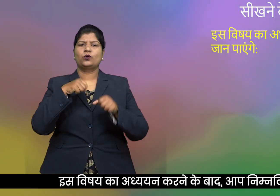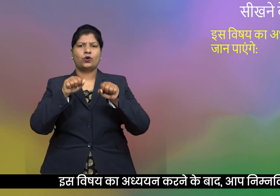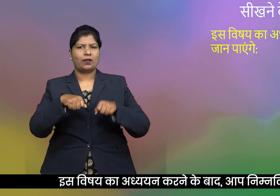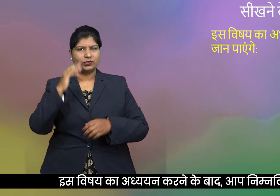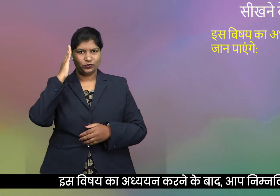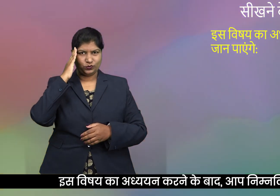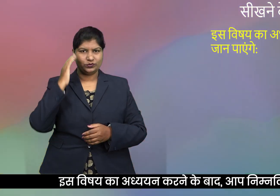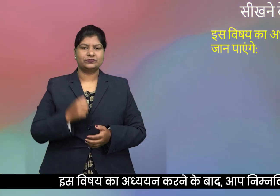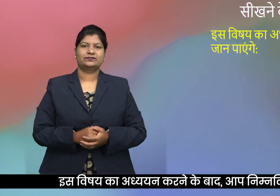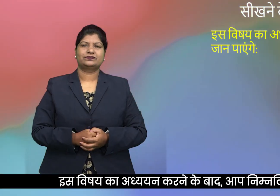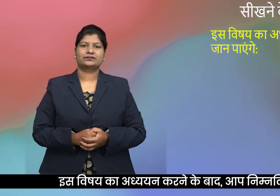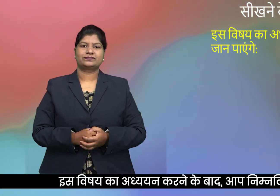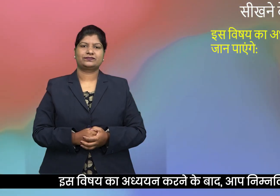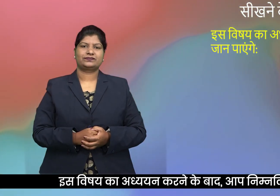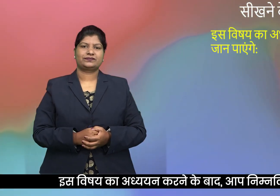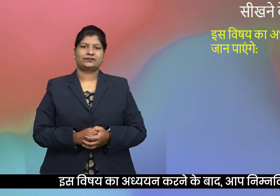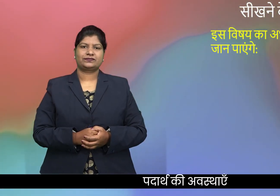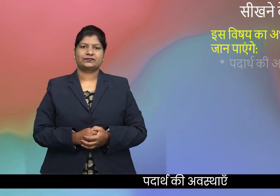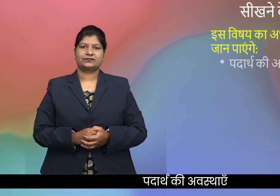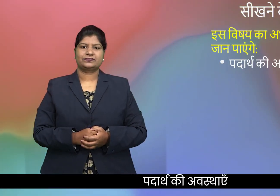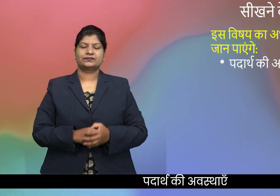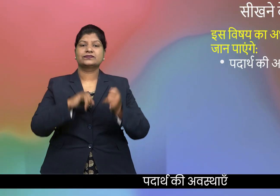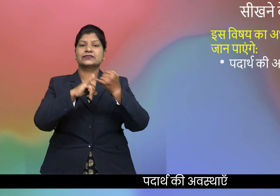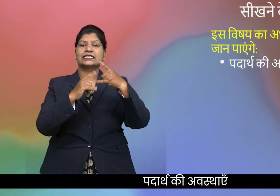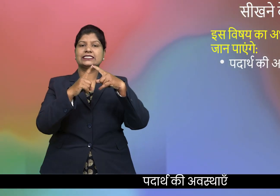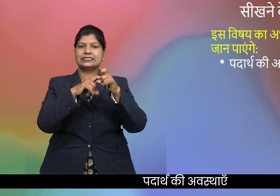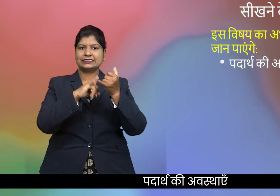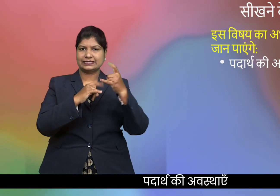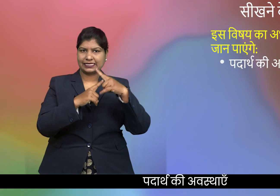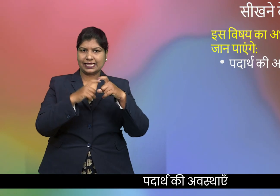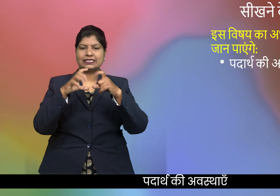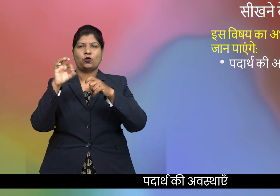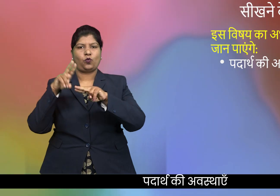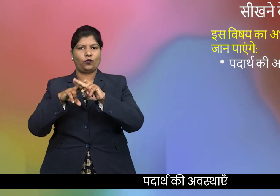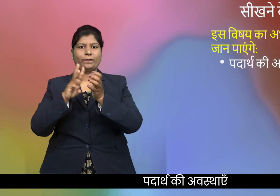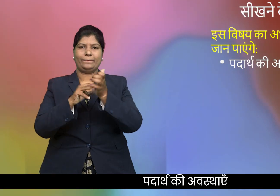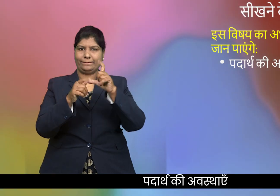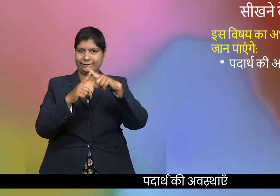निम्नलिखित जाने सकेंगे। पदार्थ की अवस्थाएं: